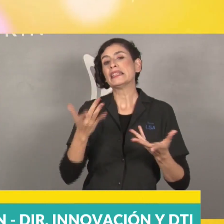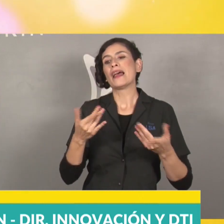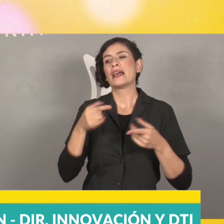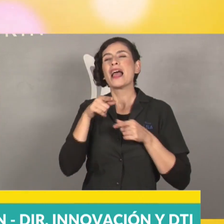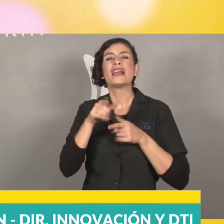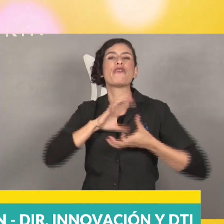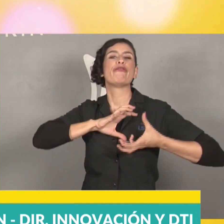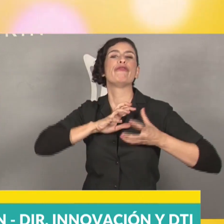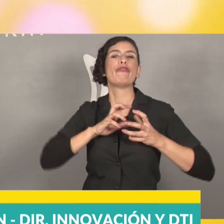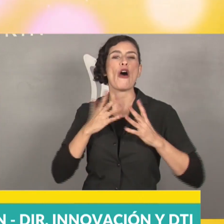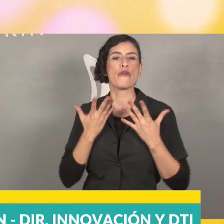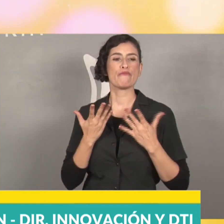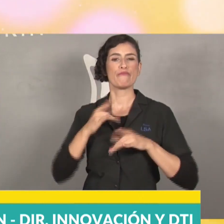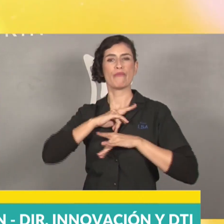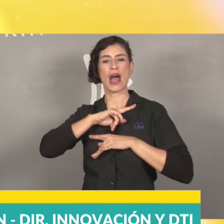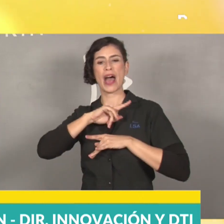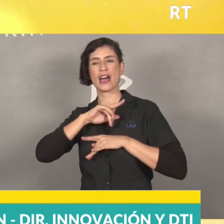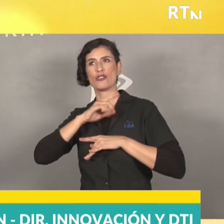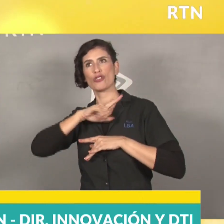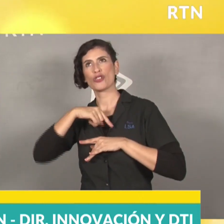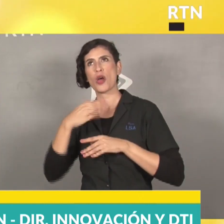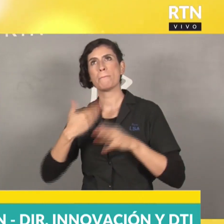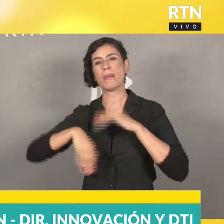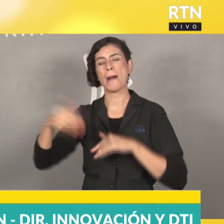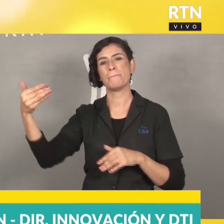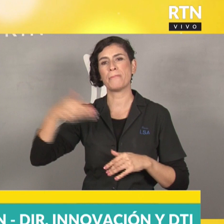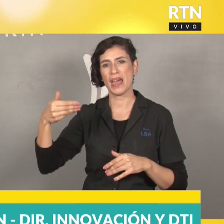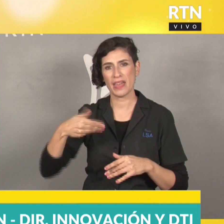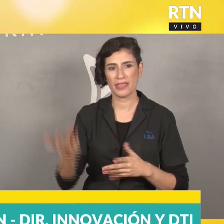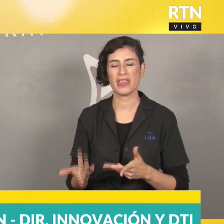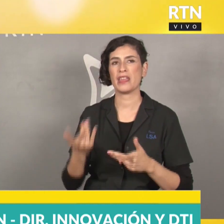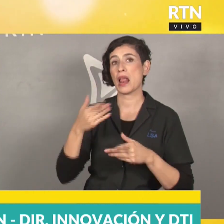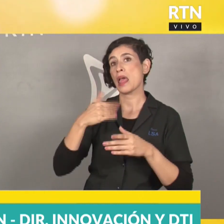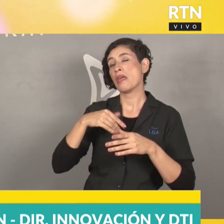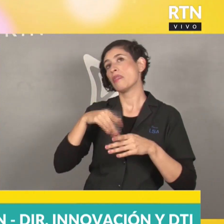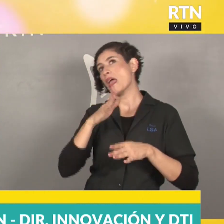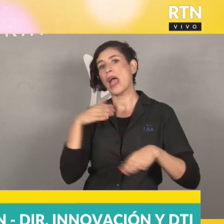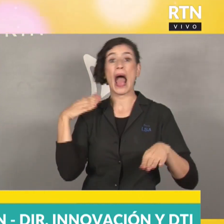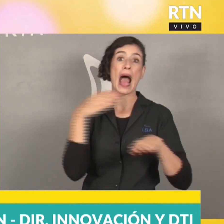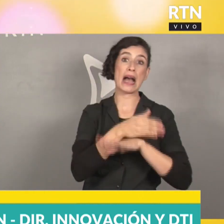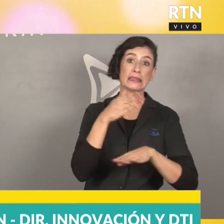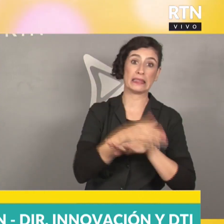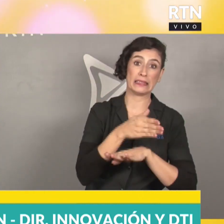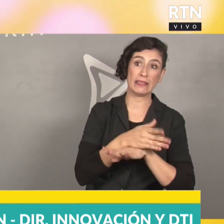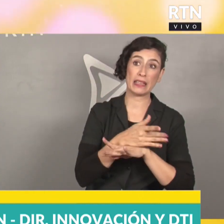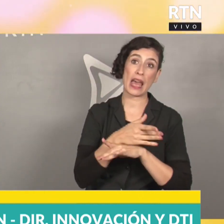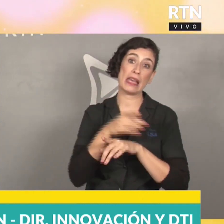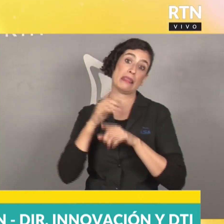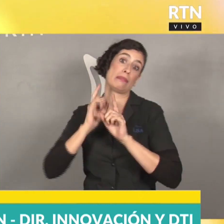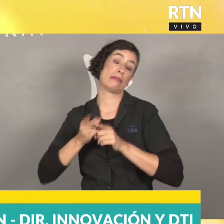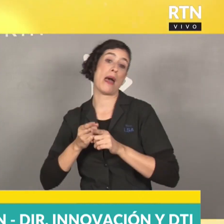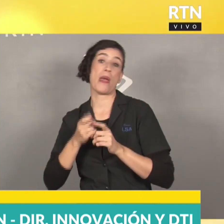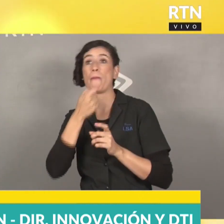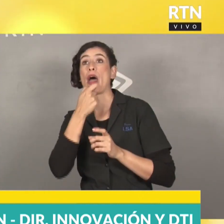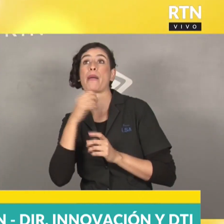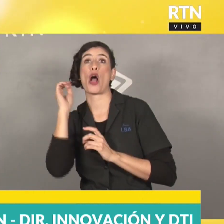digo, es un modelo que por ahí lo que más estamos recibiendo tiene que ver con accesibilidad y con por ahí herramientas de sostenibilidad. Por ejemplo,